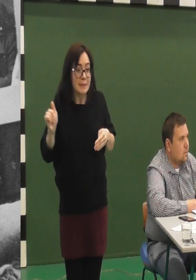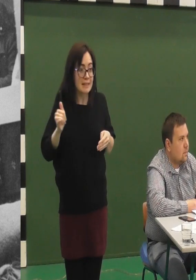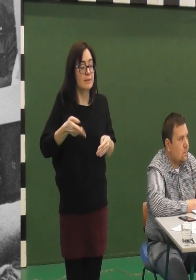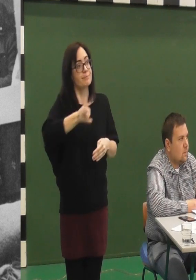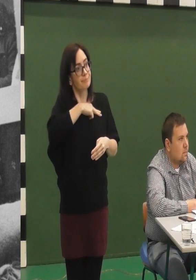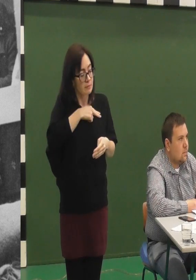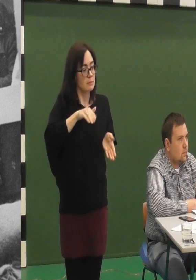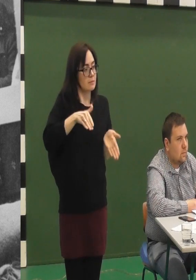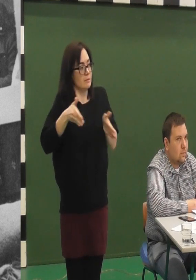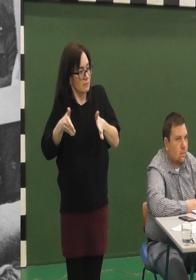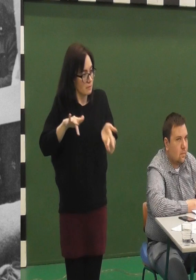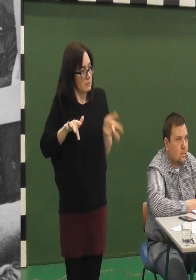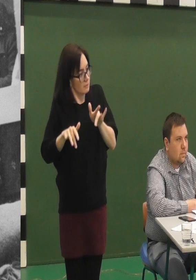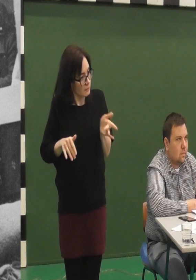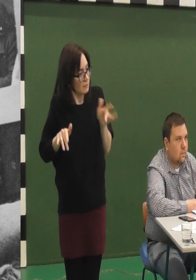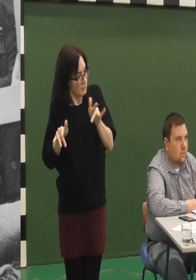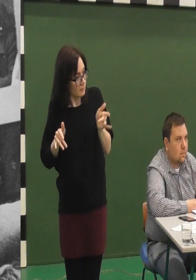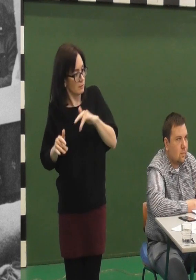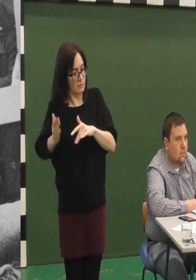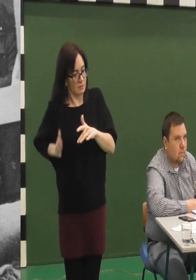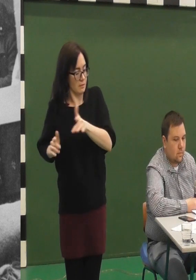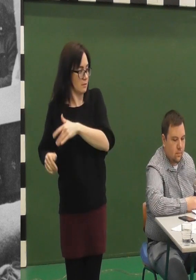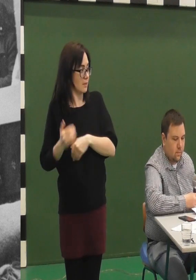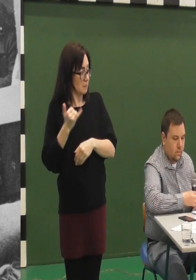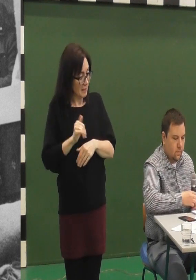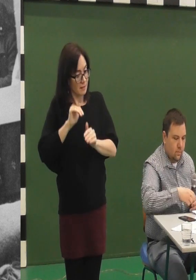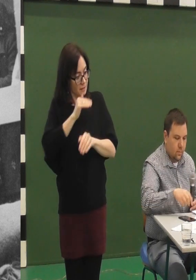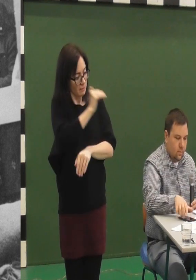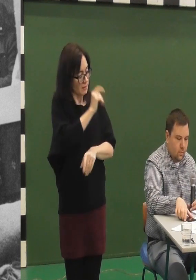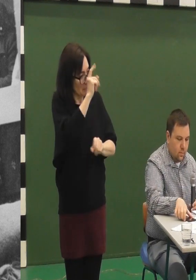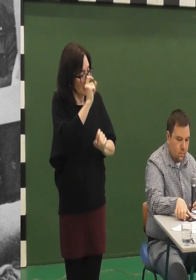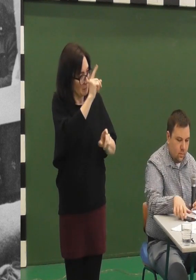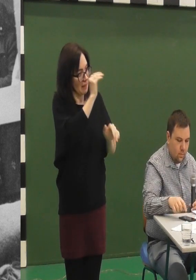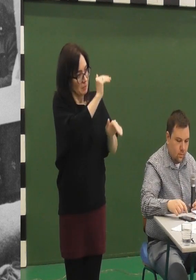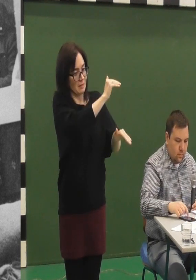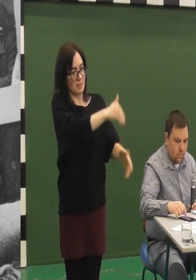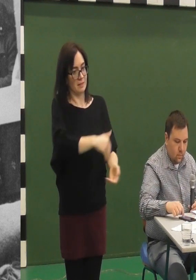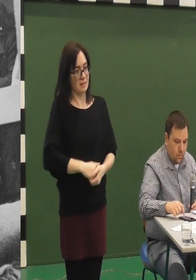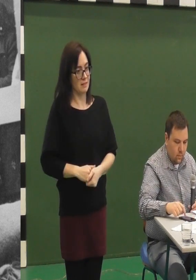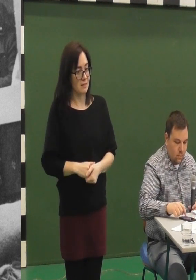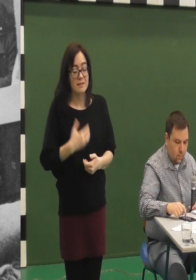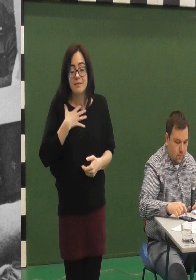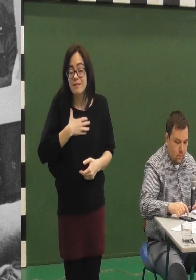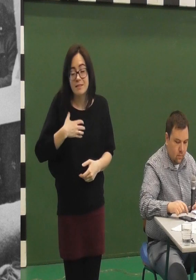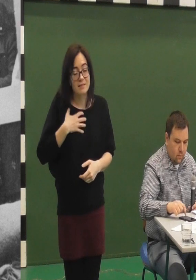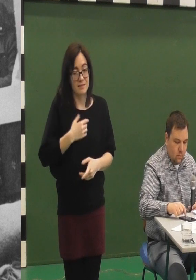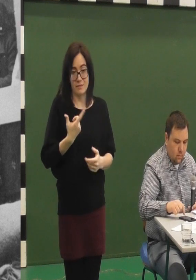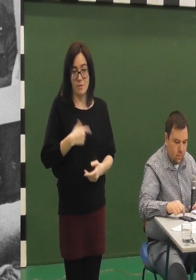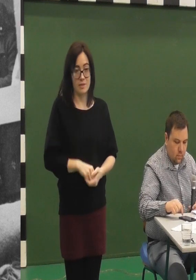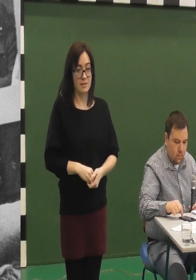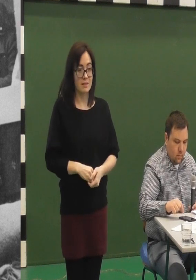fordulni. Mert fel kellett ébreszteni az embereket. Rettenetes dolog volt,